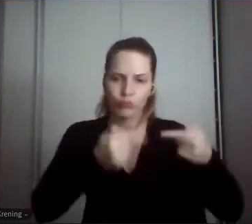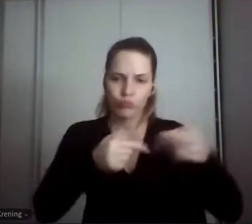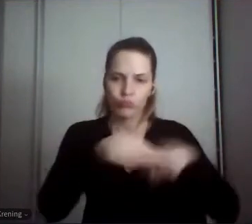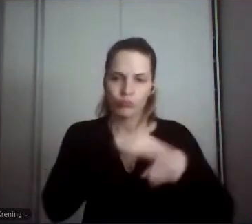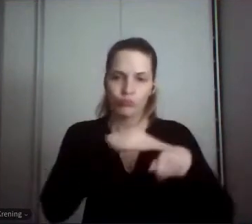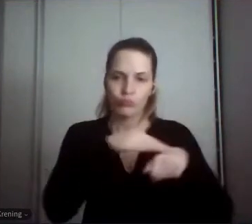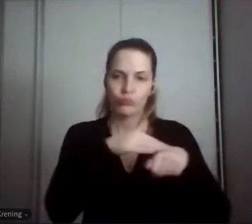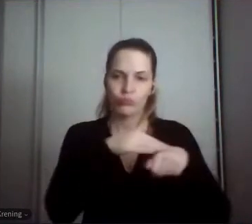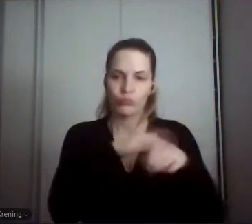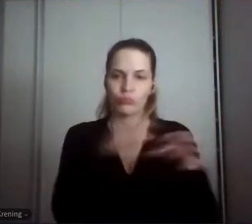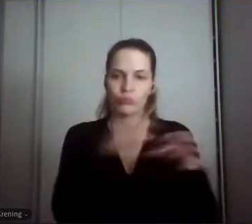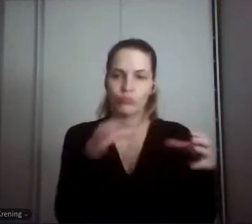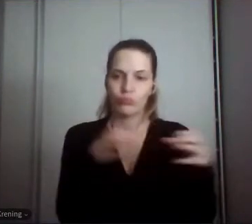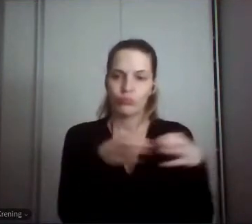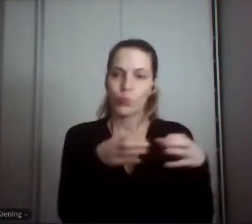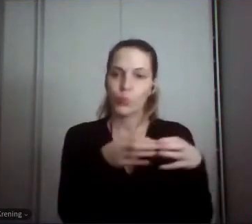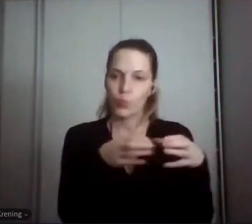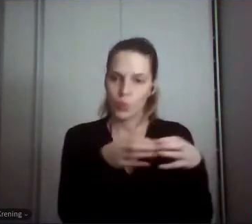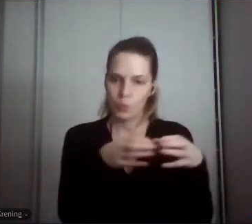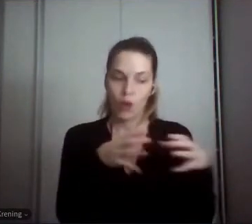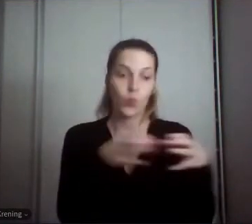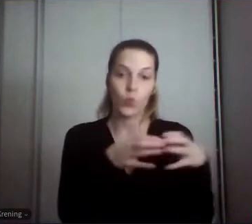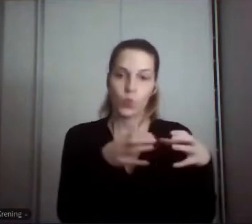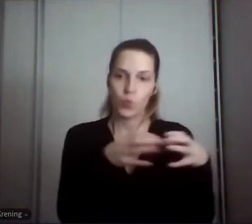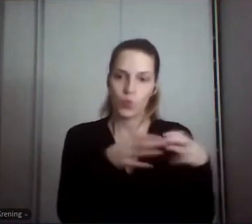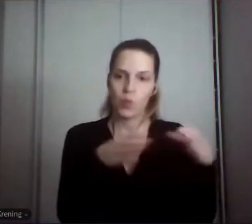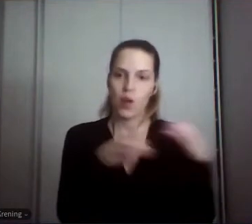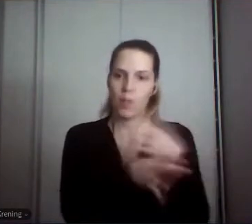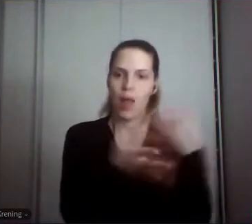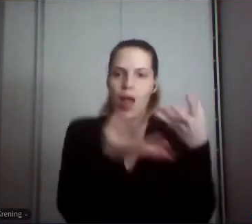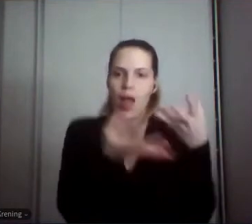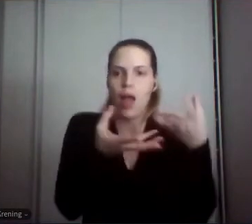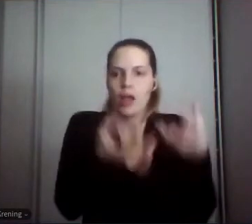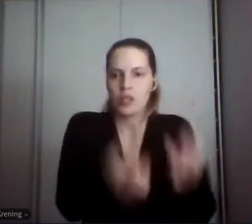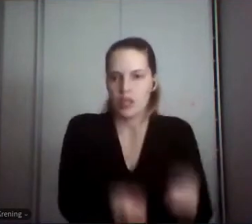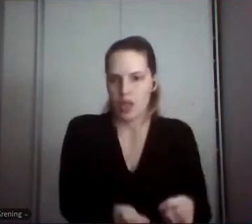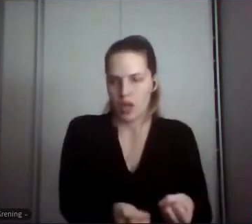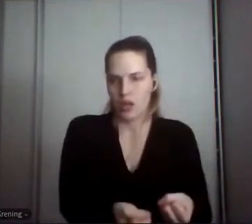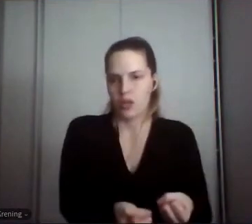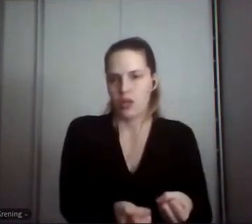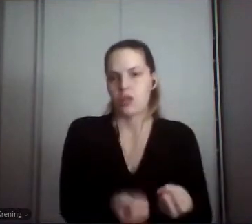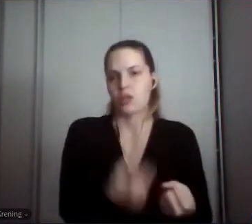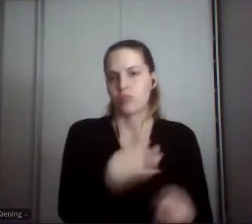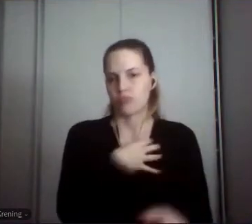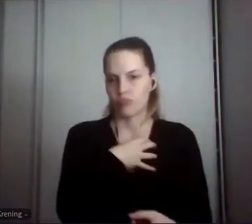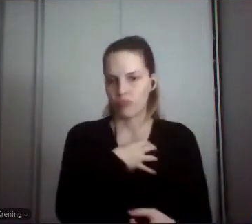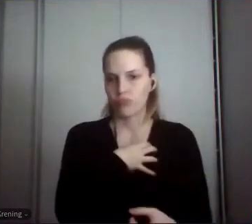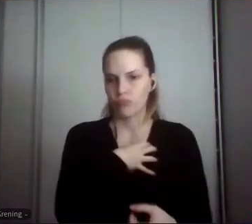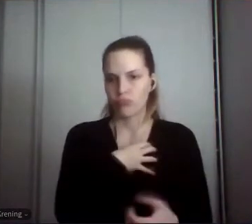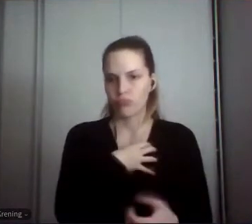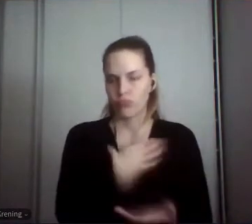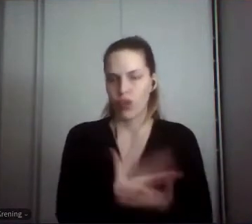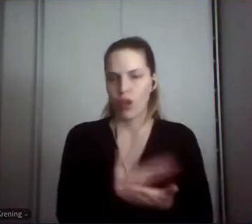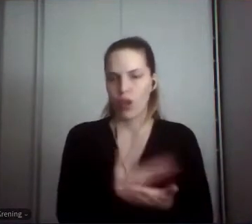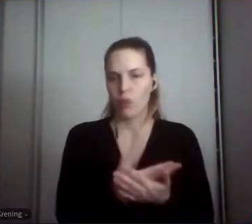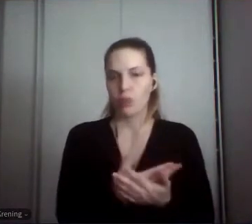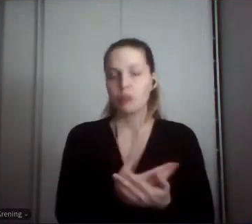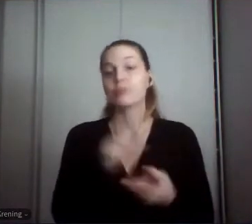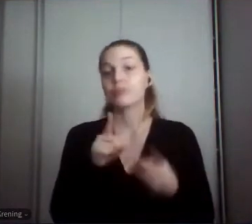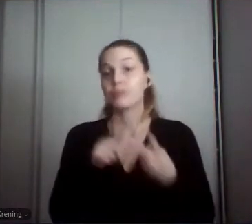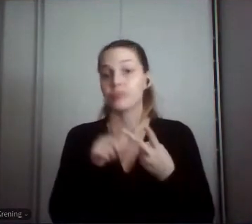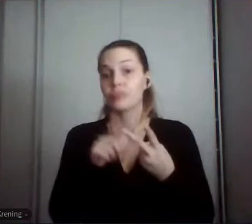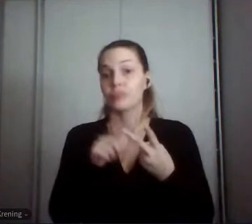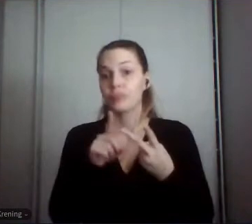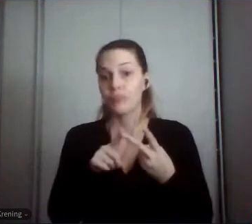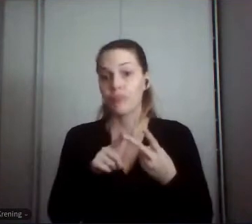turma inteira, né? E sobre essa questão do levantamento de 100%, como a gente já falou, a gente